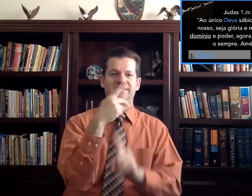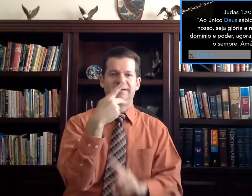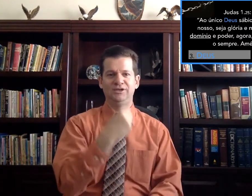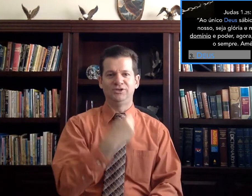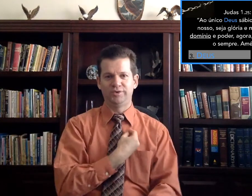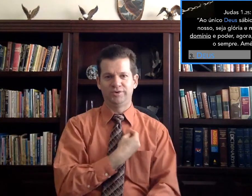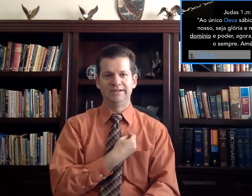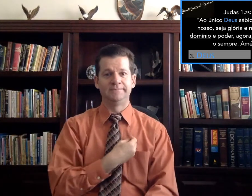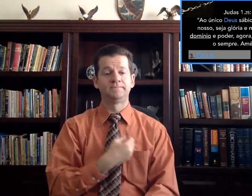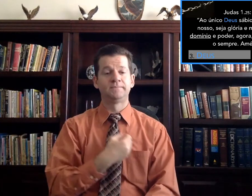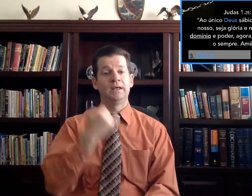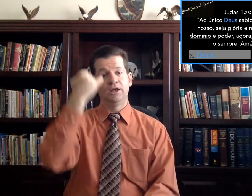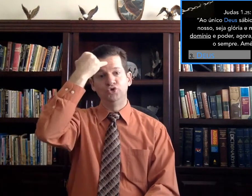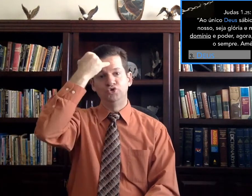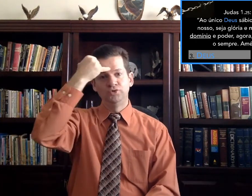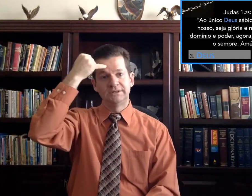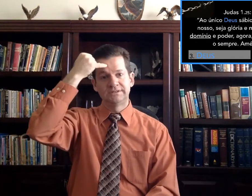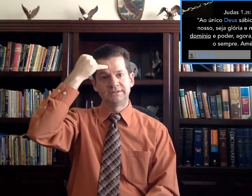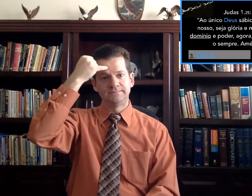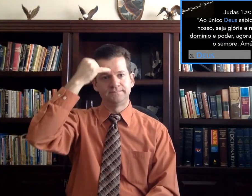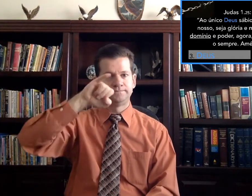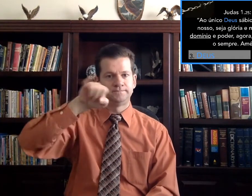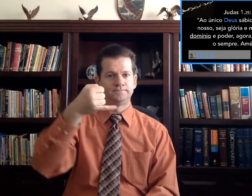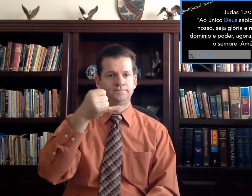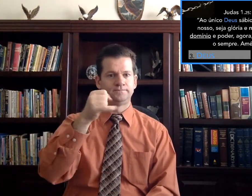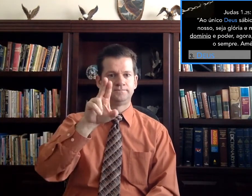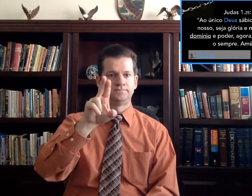em sua vida. Judas,